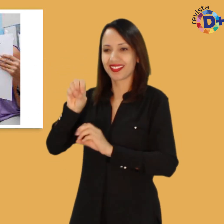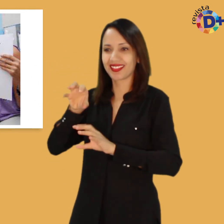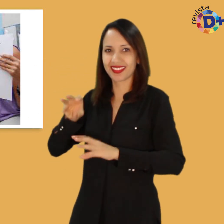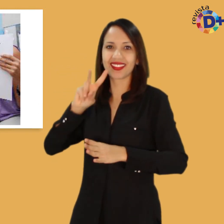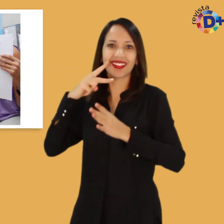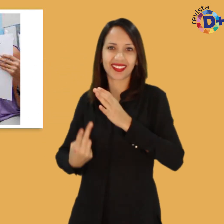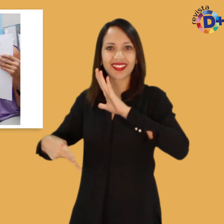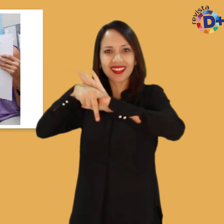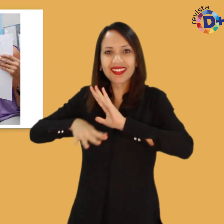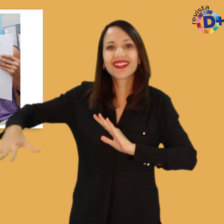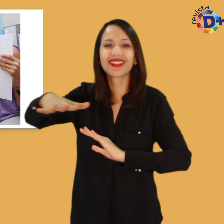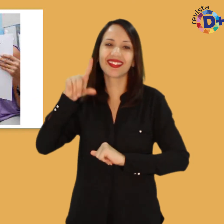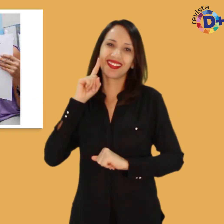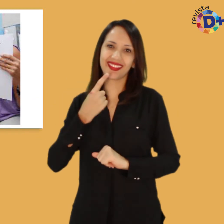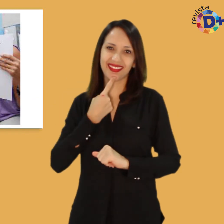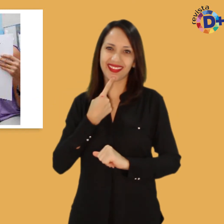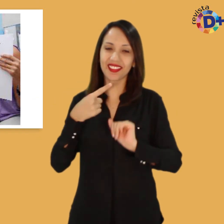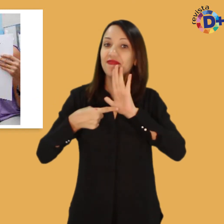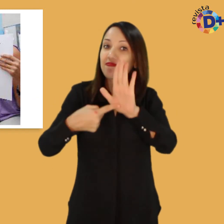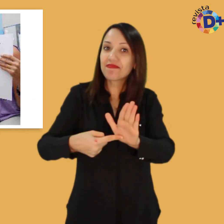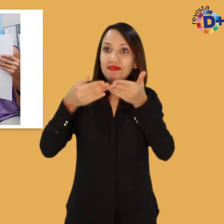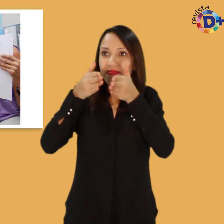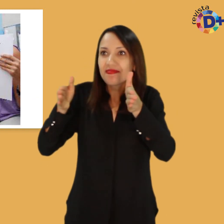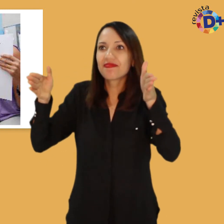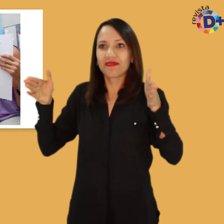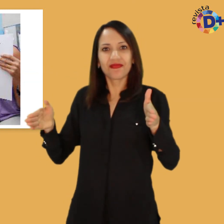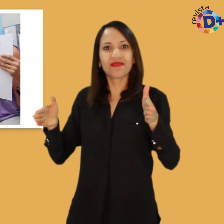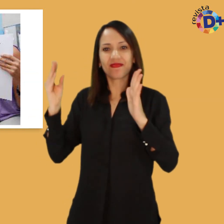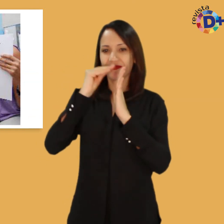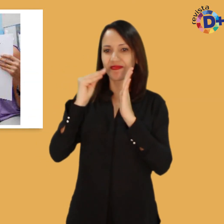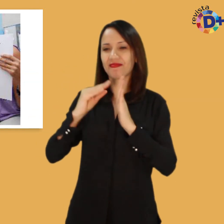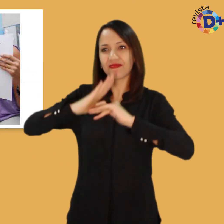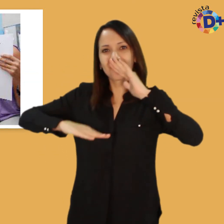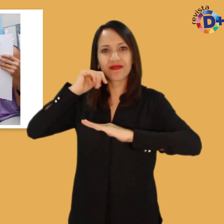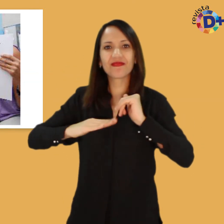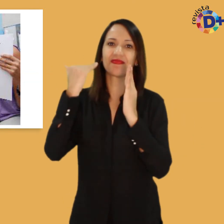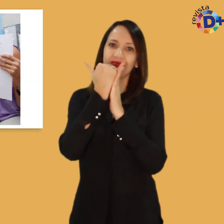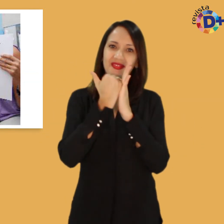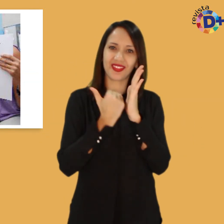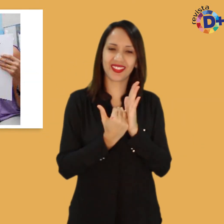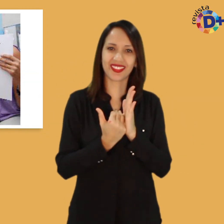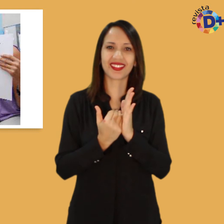para surdos, apontando alguns caminhos para se implementar tal proposta, finalizando com